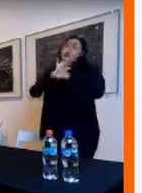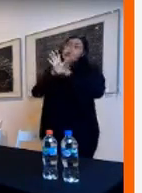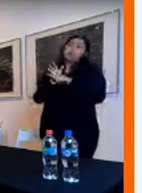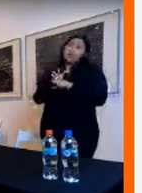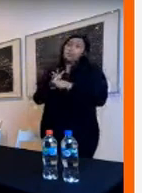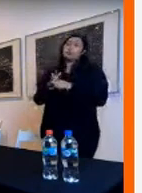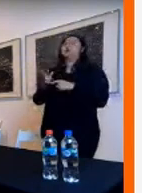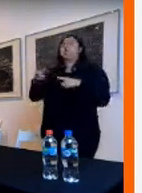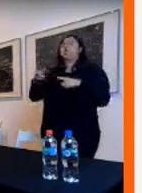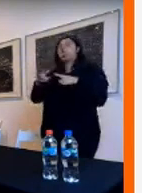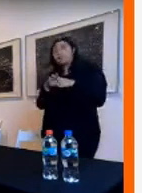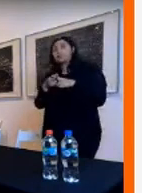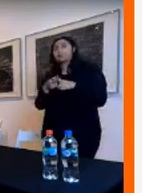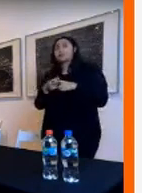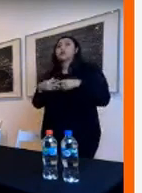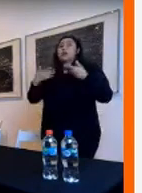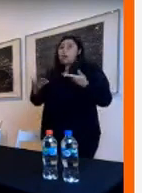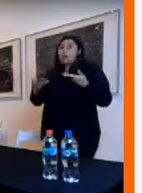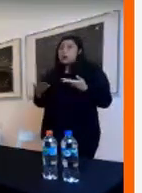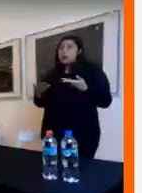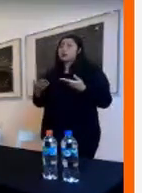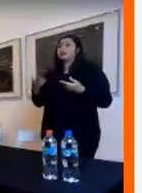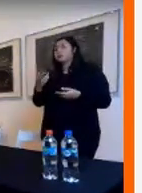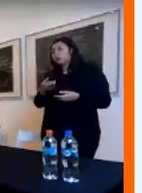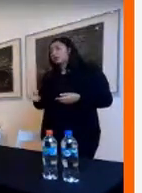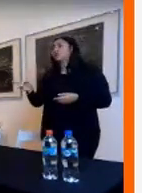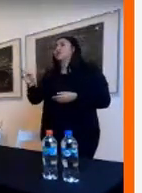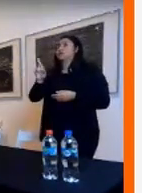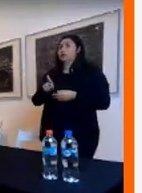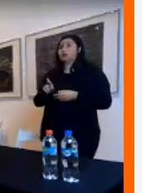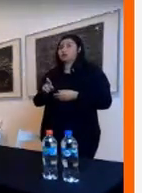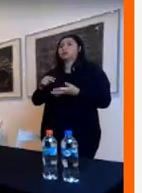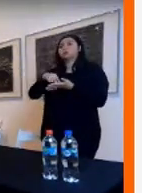dos versiones anteriores, pero este año ya lo retomamos de forma presencial.